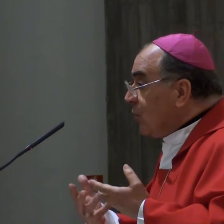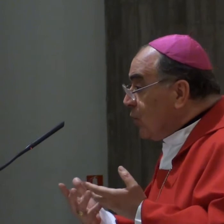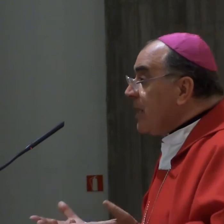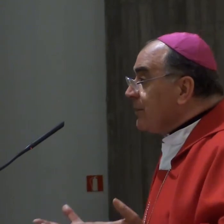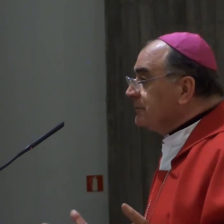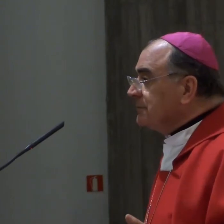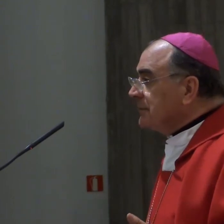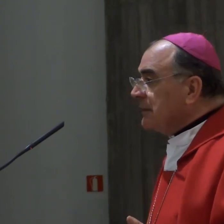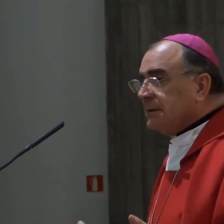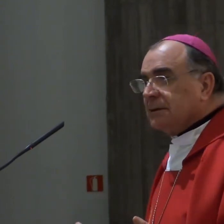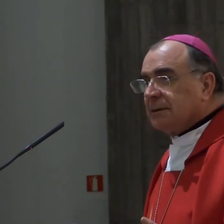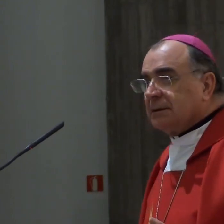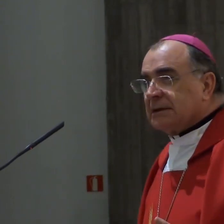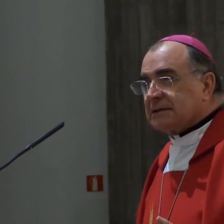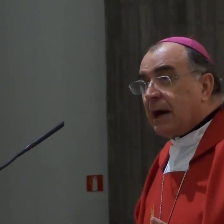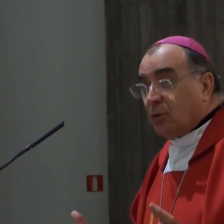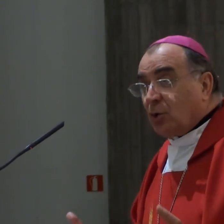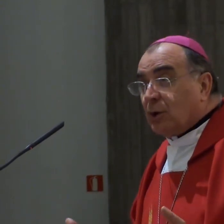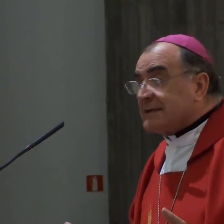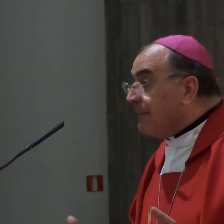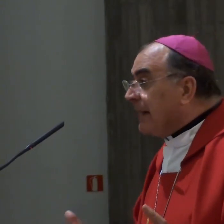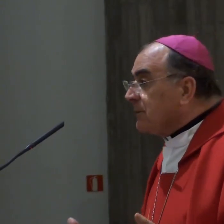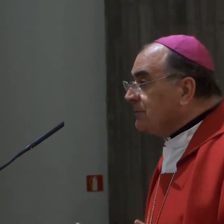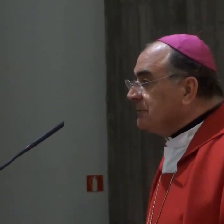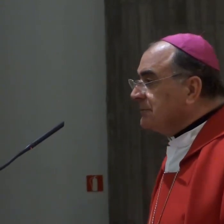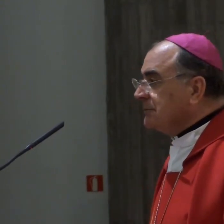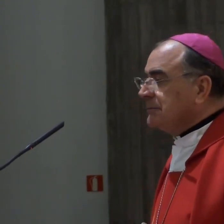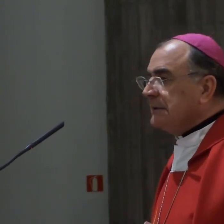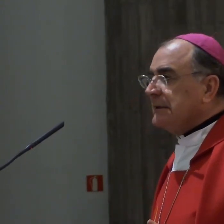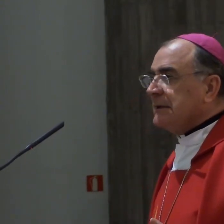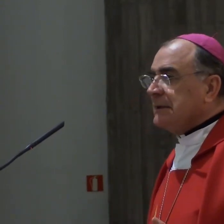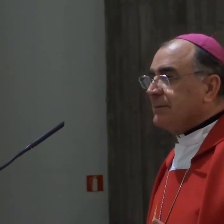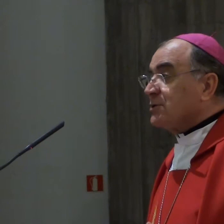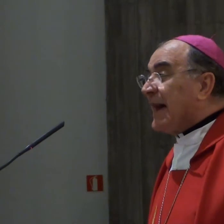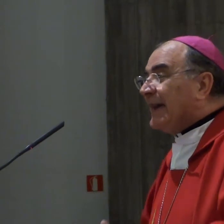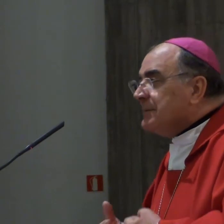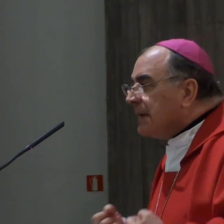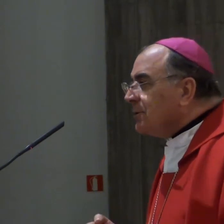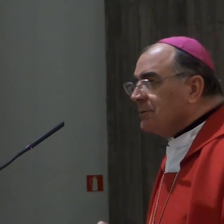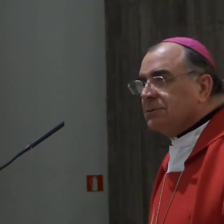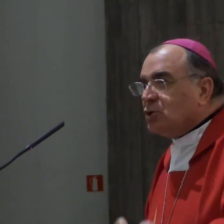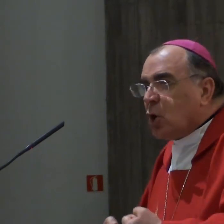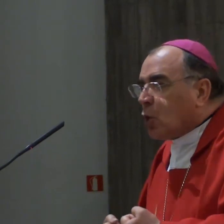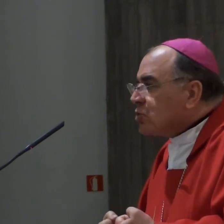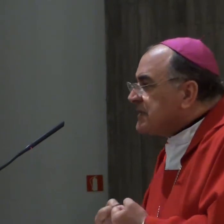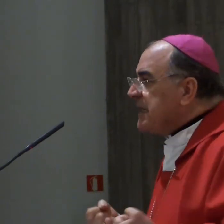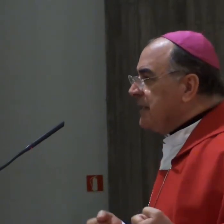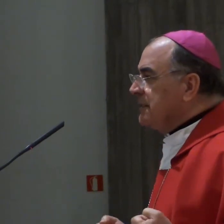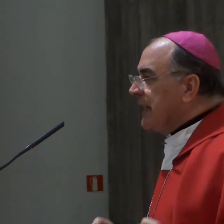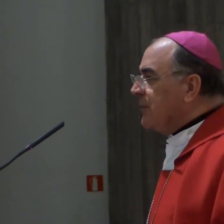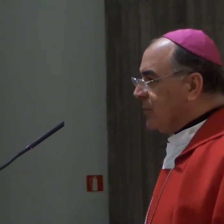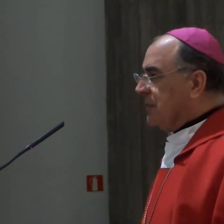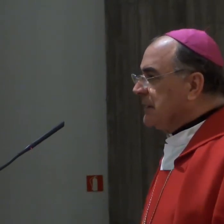un ser nuevo está dolores pero está gimiendo no